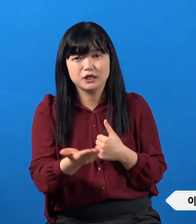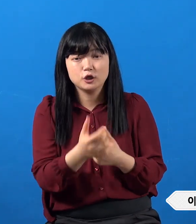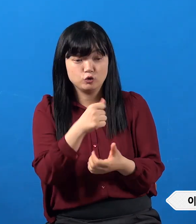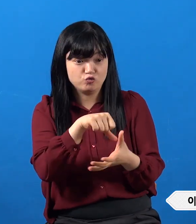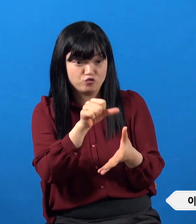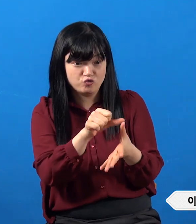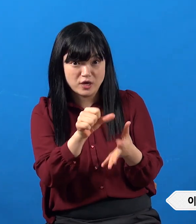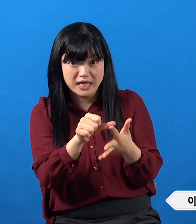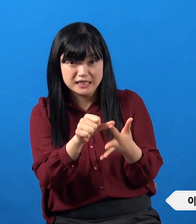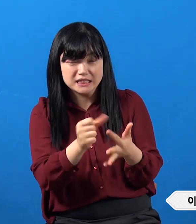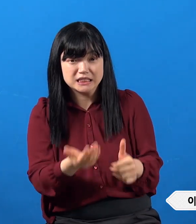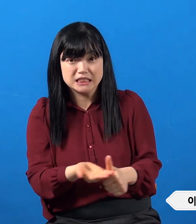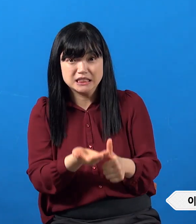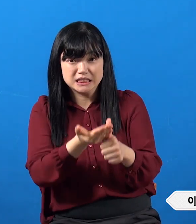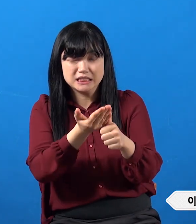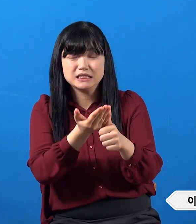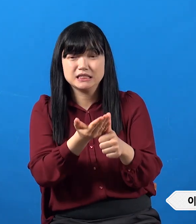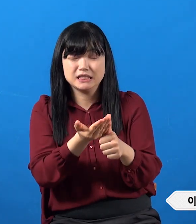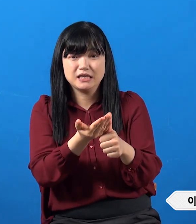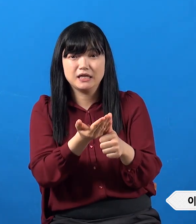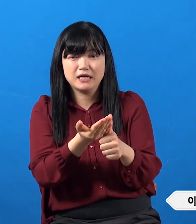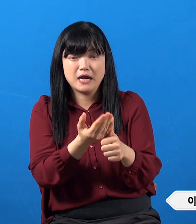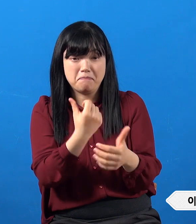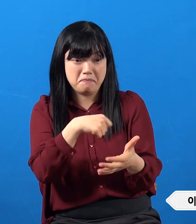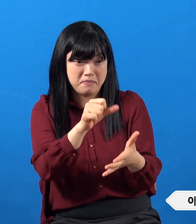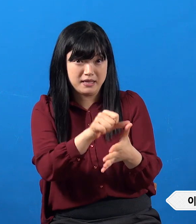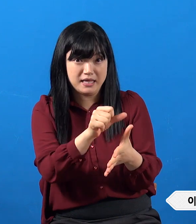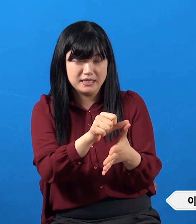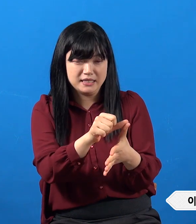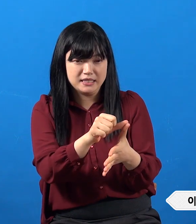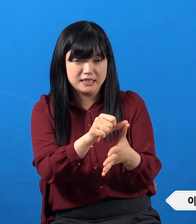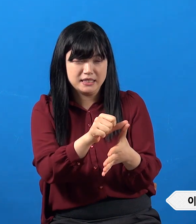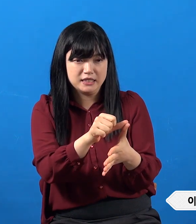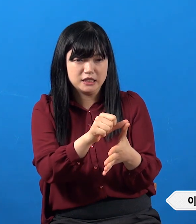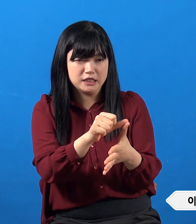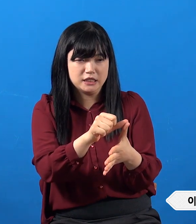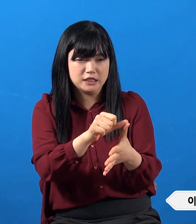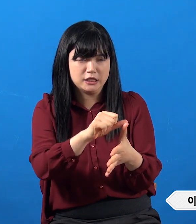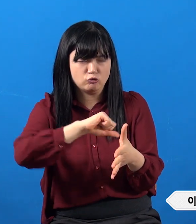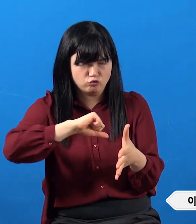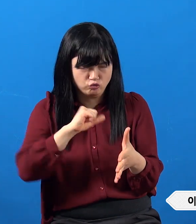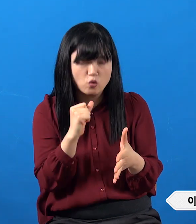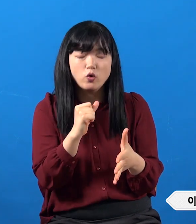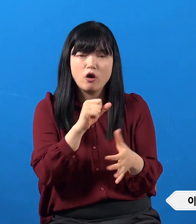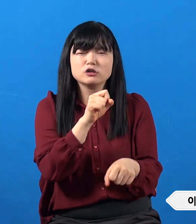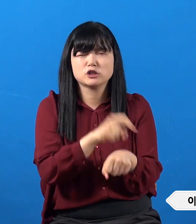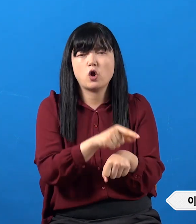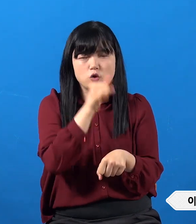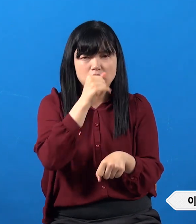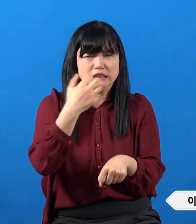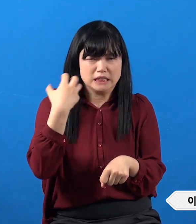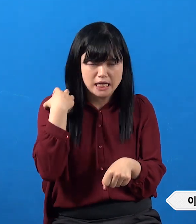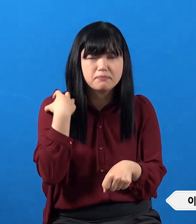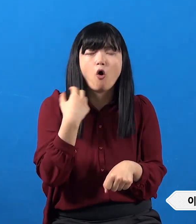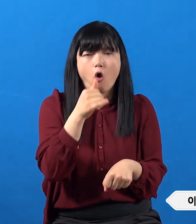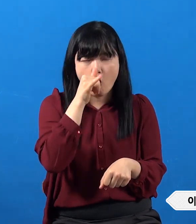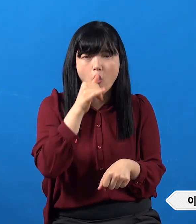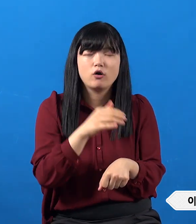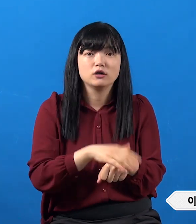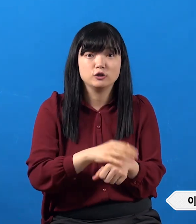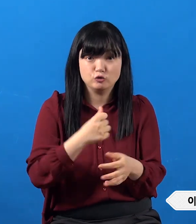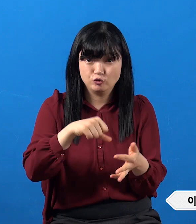우리가 두 아들을 길러보면 맏아들에게는 순종적인 그런 특성이 있습니다. 책임감도